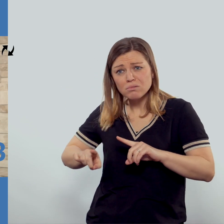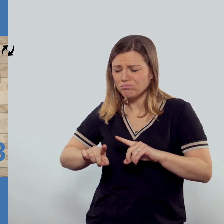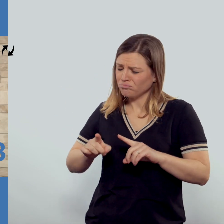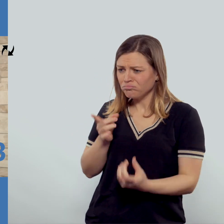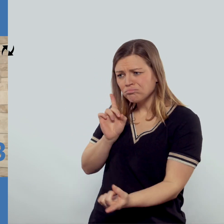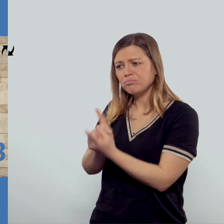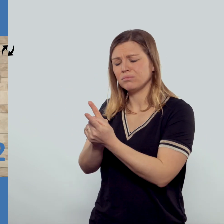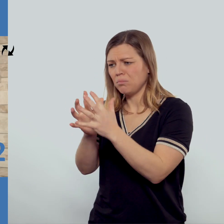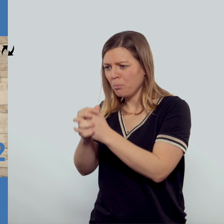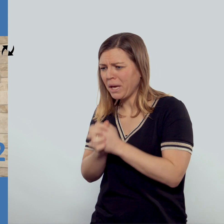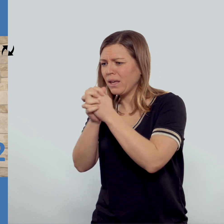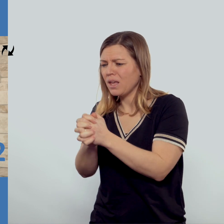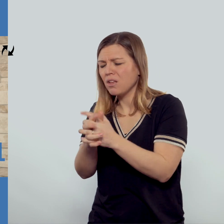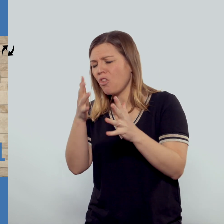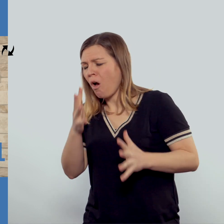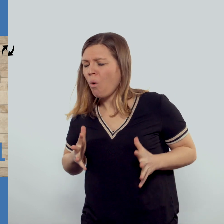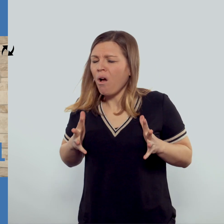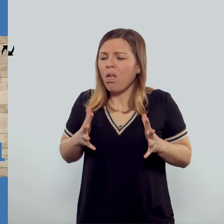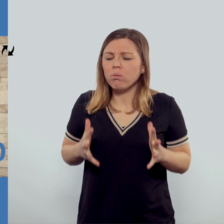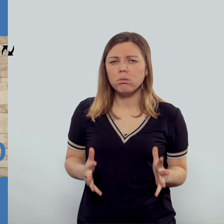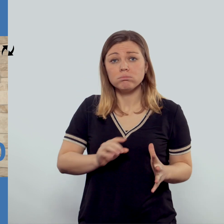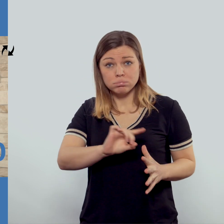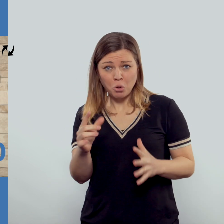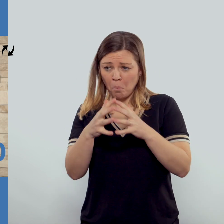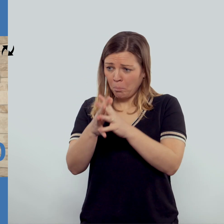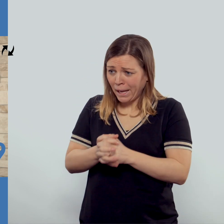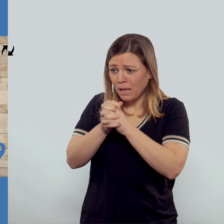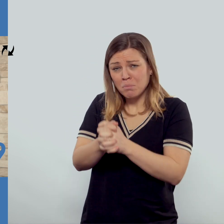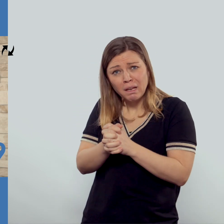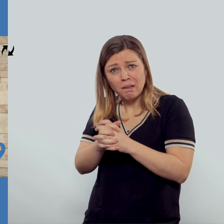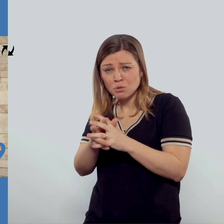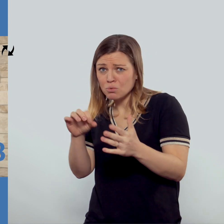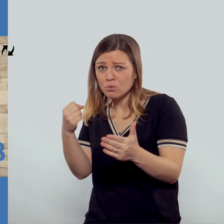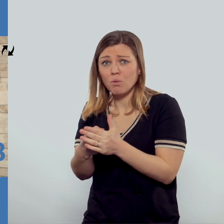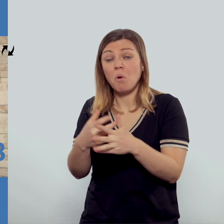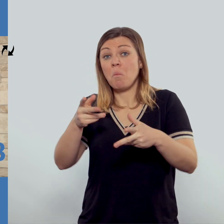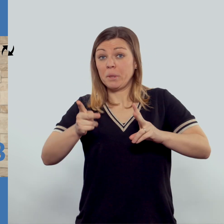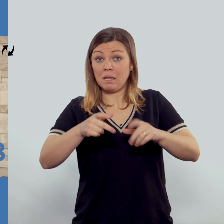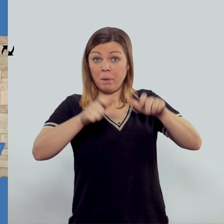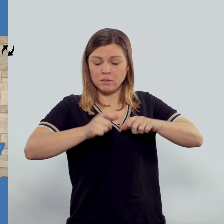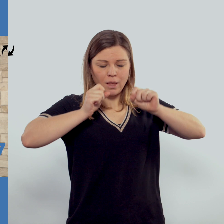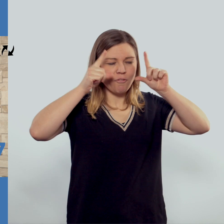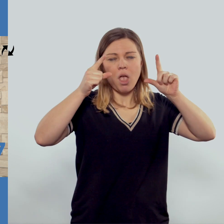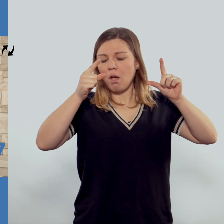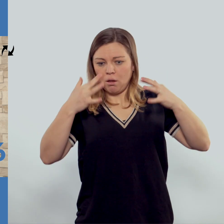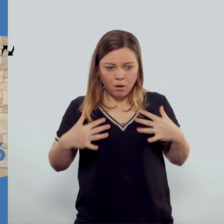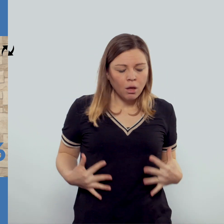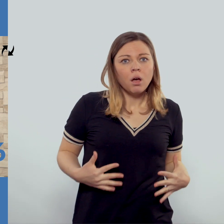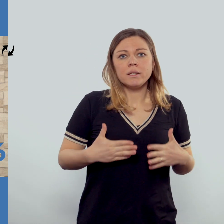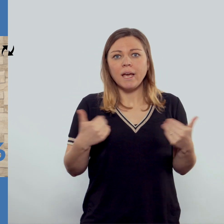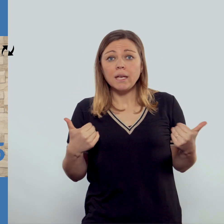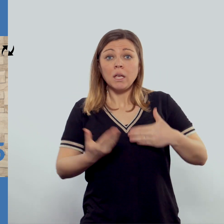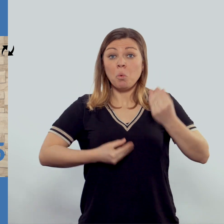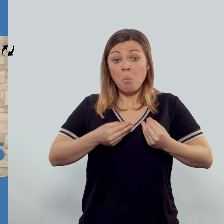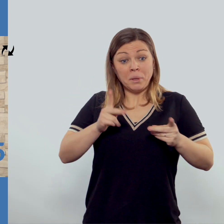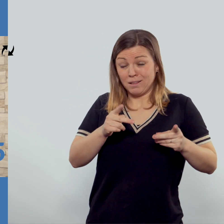vous découragez pas, continuez de prier. Peut-être que des gens seront guéris le lendemain en se réveillant. Des gens vont être guéris instantanément. Des gens vont être guéris alors que